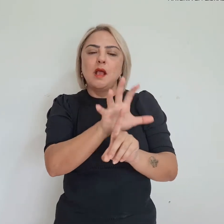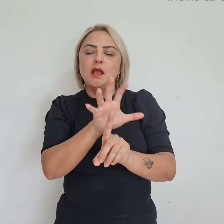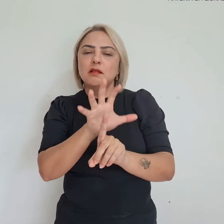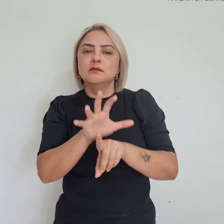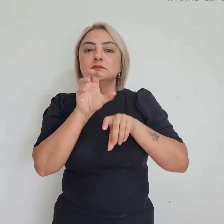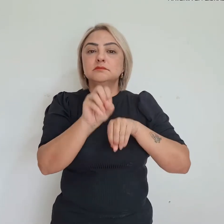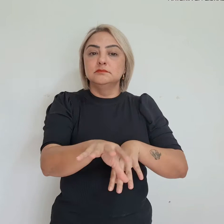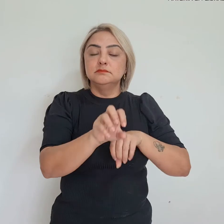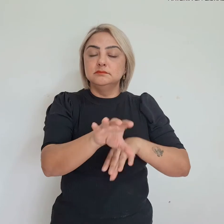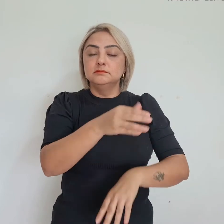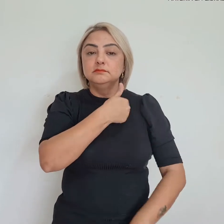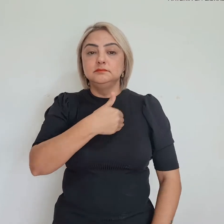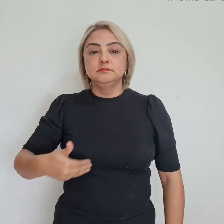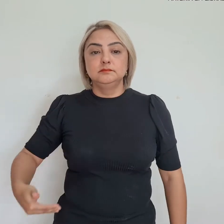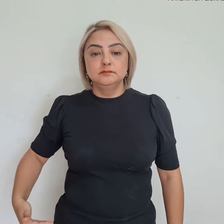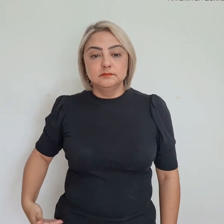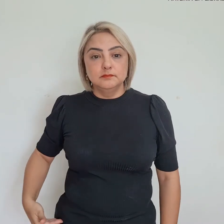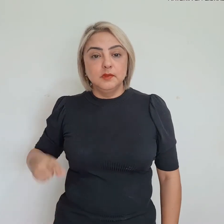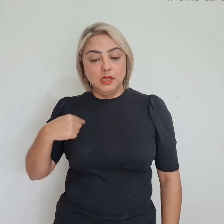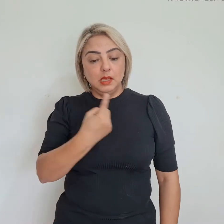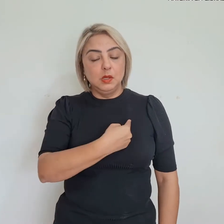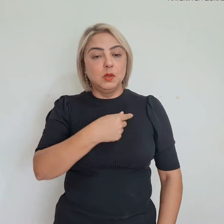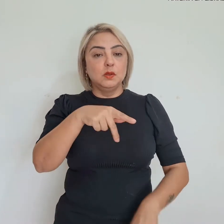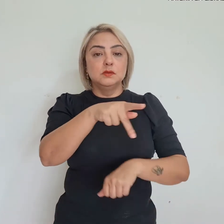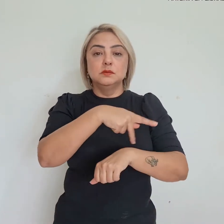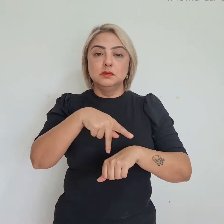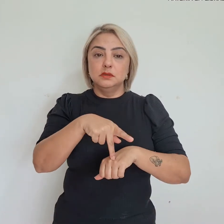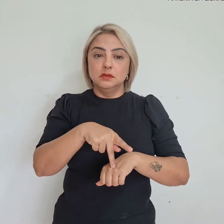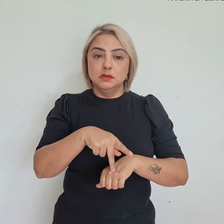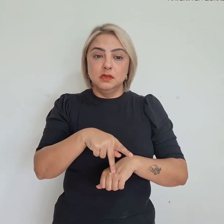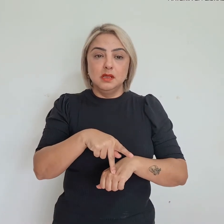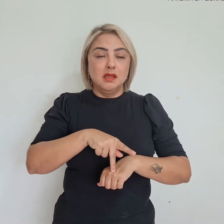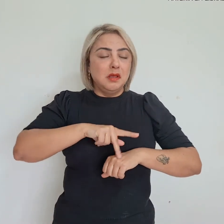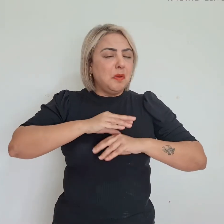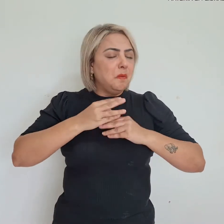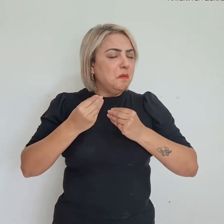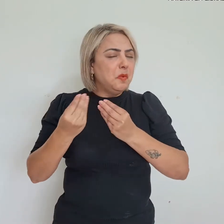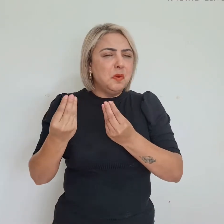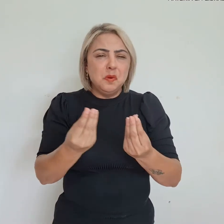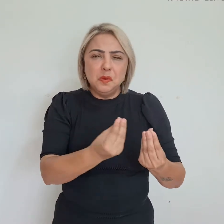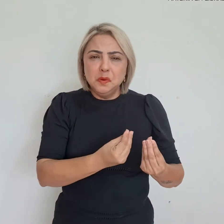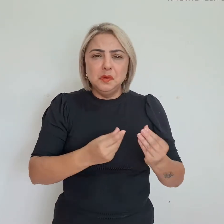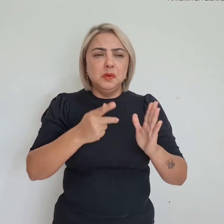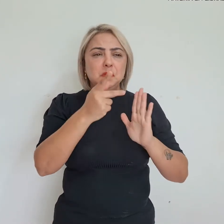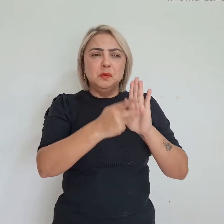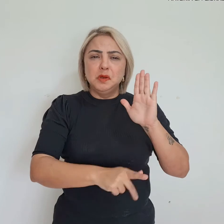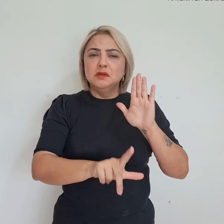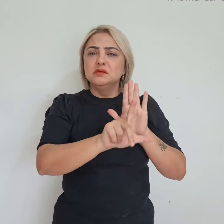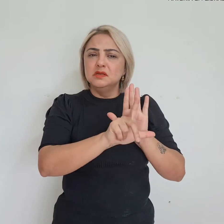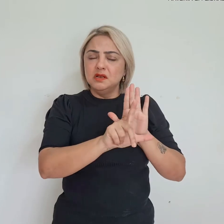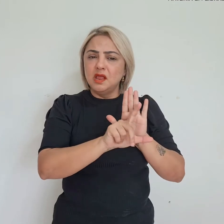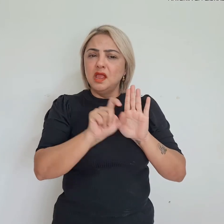atacam a educação pública em nosso país. São muitos os projetos de leis que estão